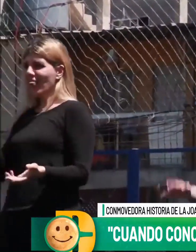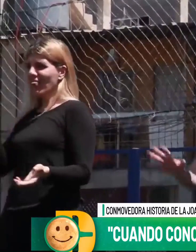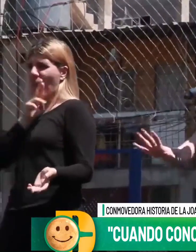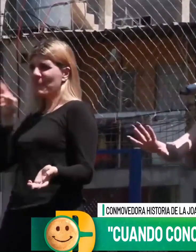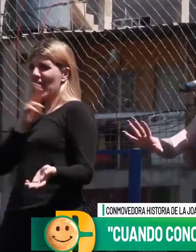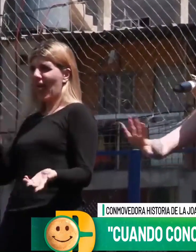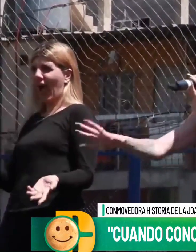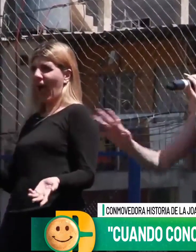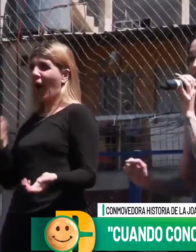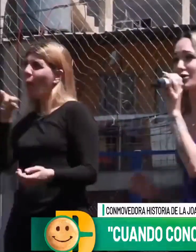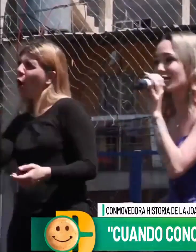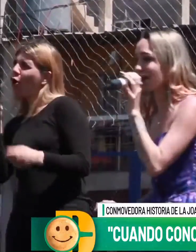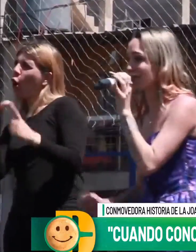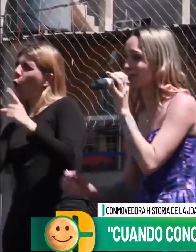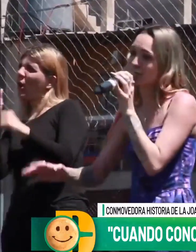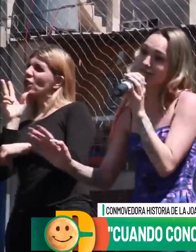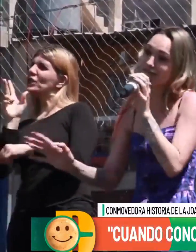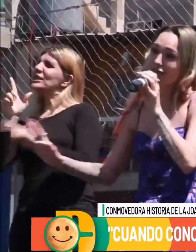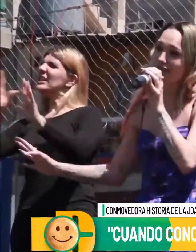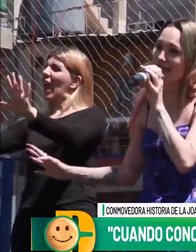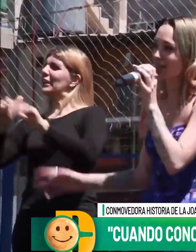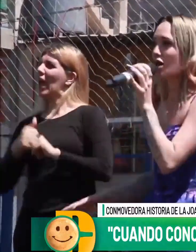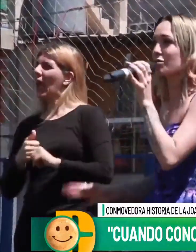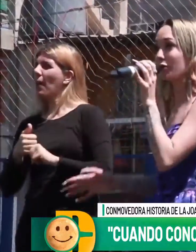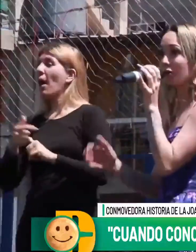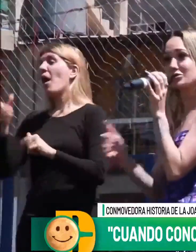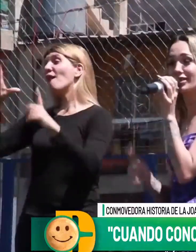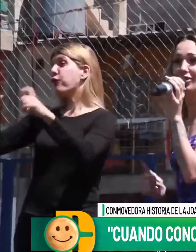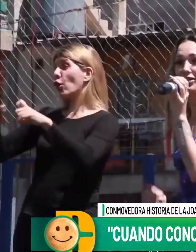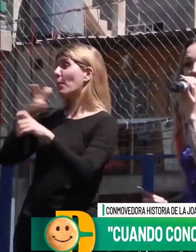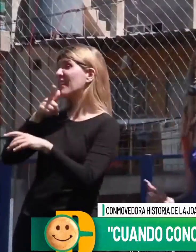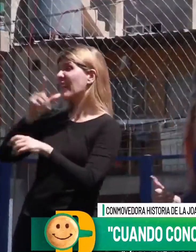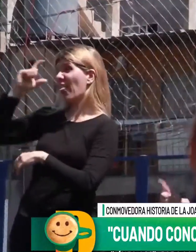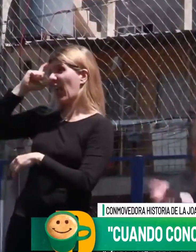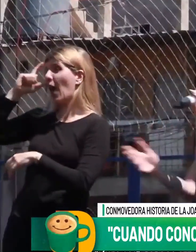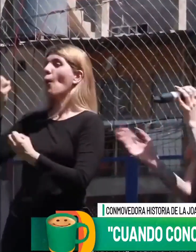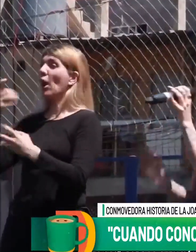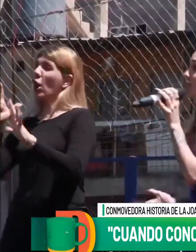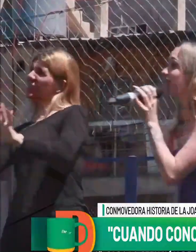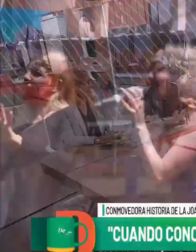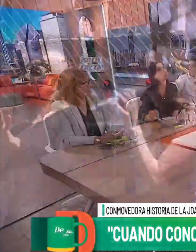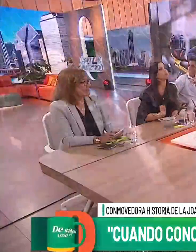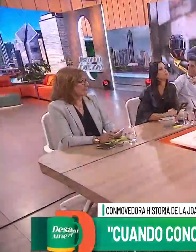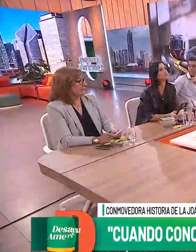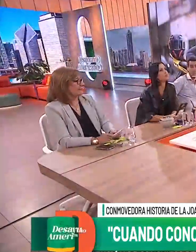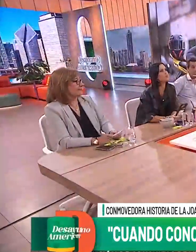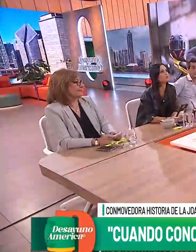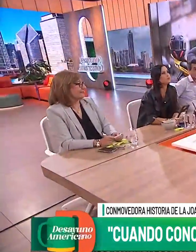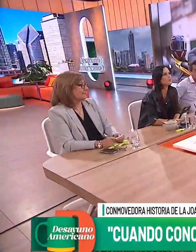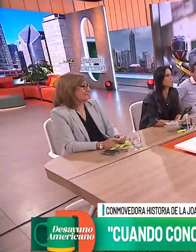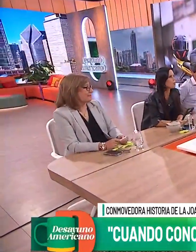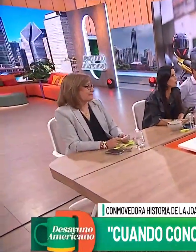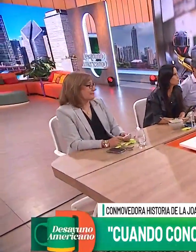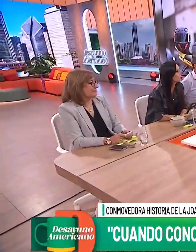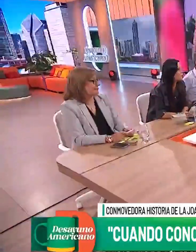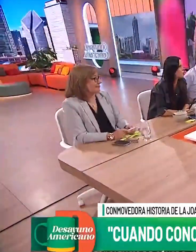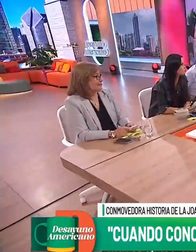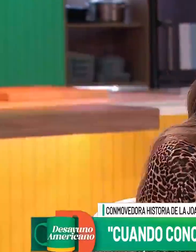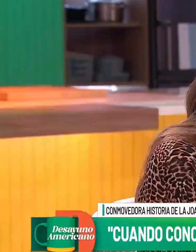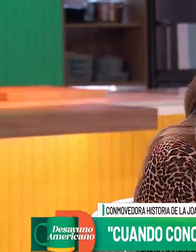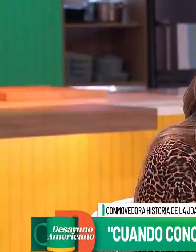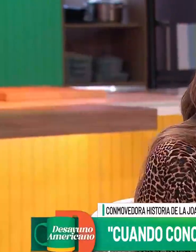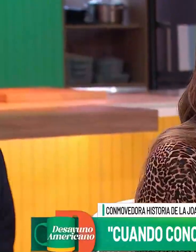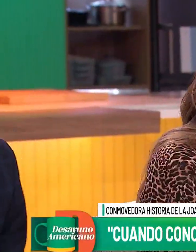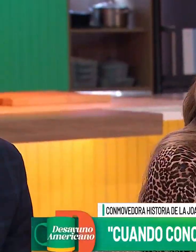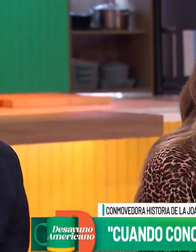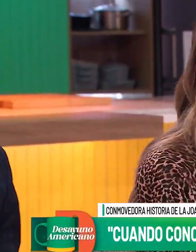sos un siete una piba normal en foto pareces un 10 pero bueno un siete con lindo culito y todo lo que vamos de risa bueno esto era un poco